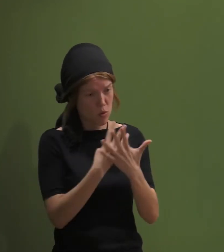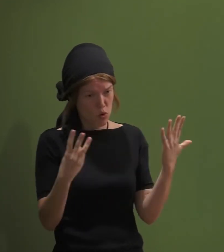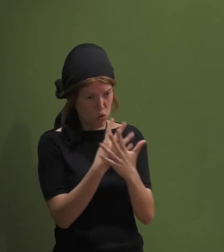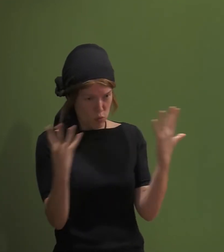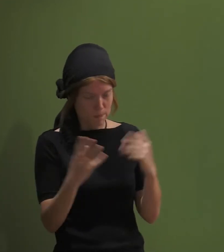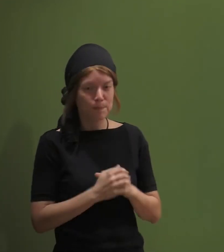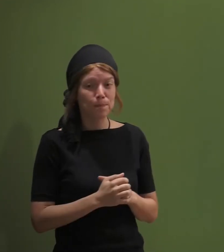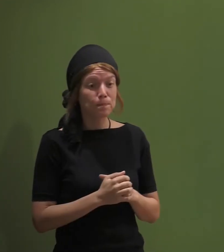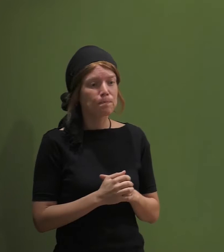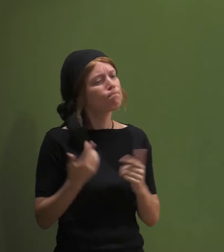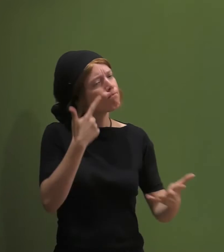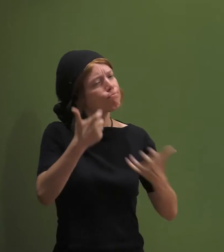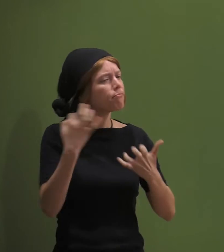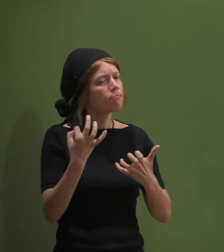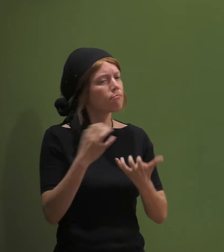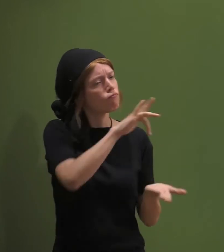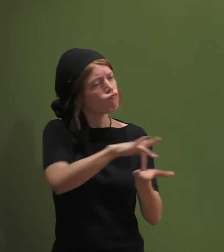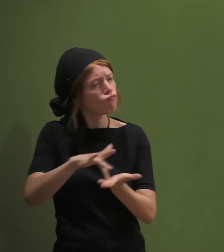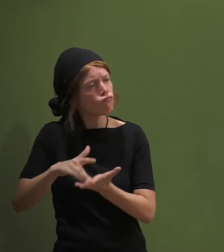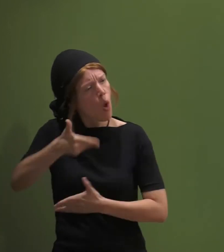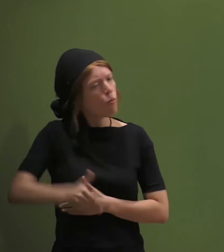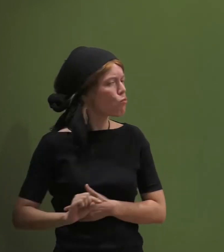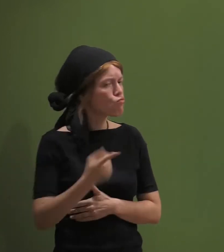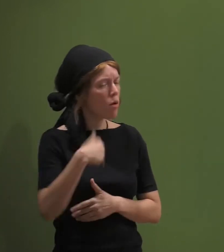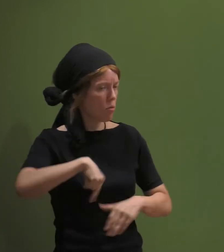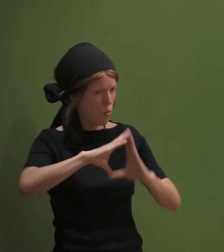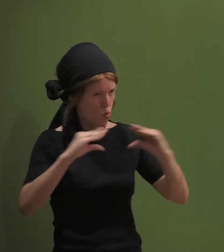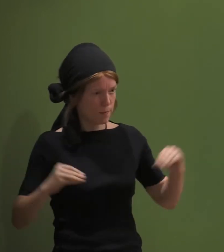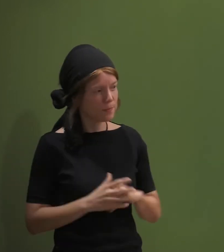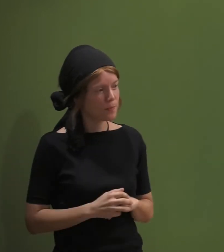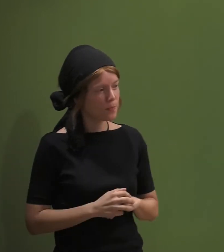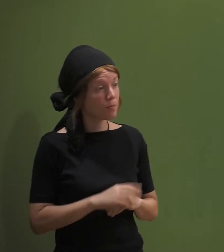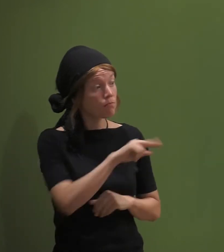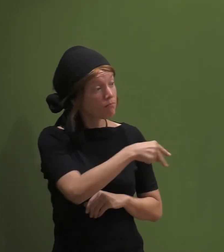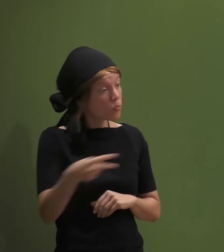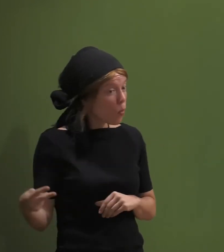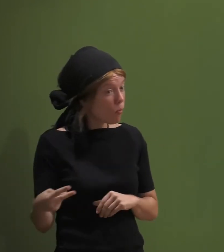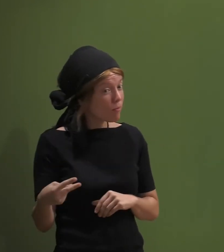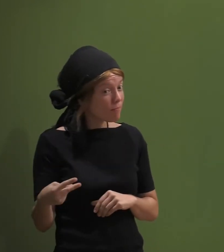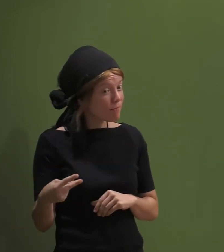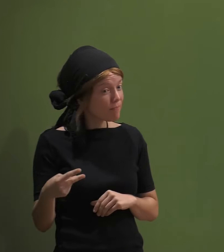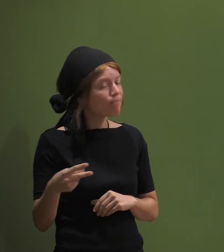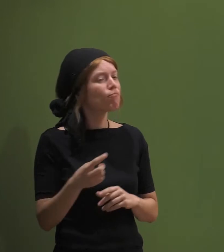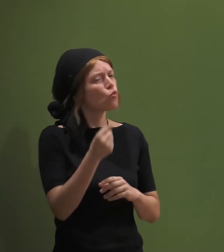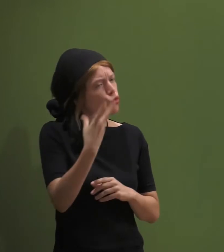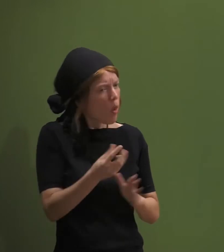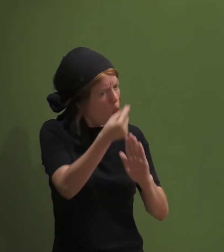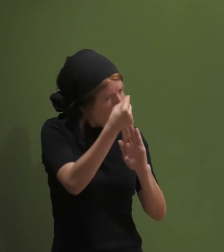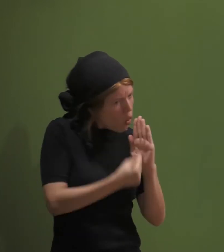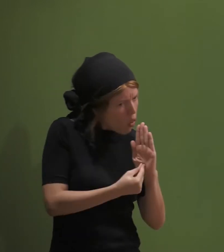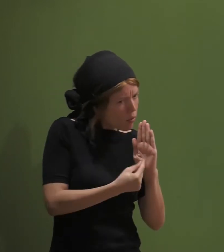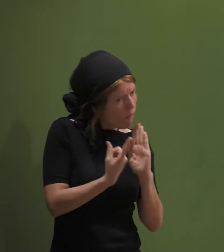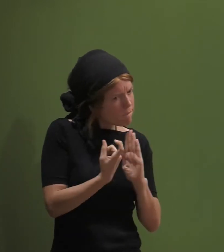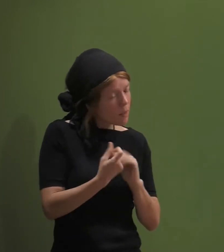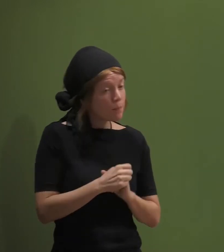2018-2019, en la que se destaquen los acontecimientos más relevantes de la universidad, resultando inevitable acudir a cifras y datos.